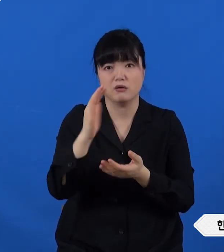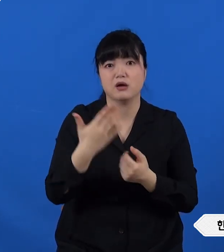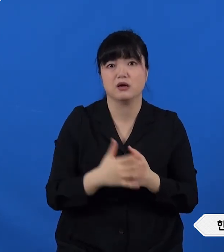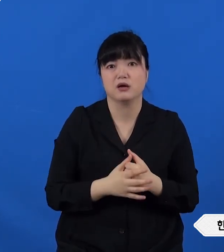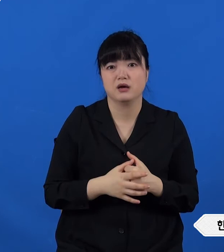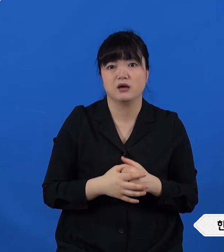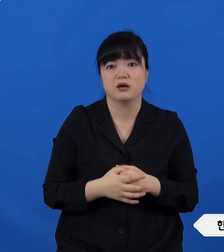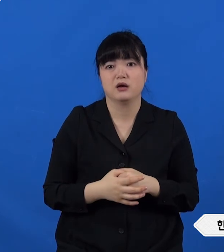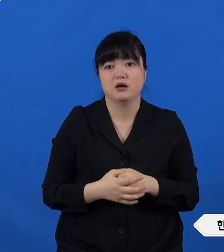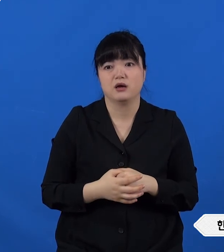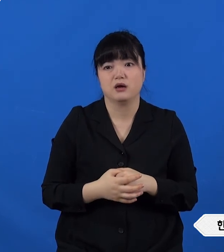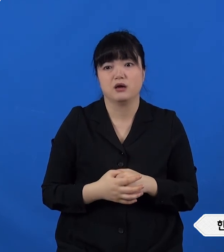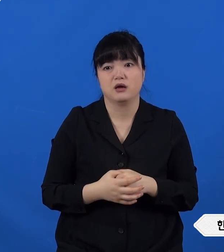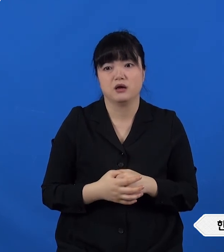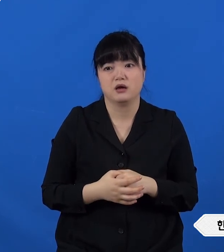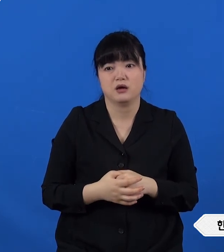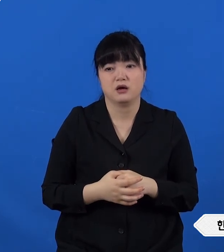말입니다.